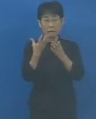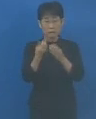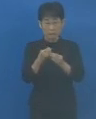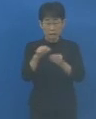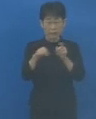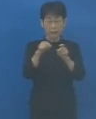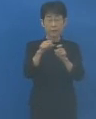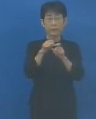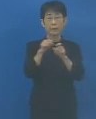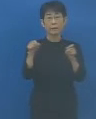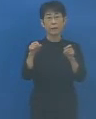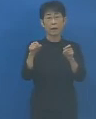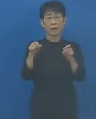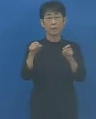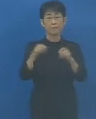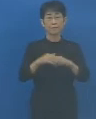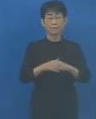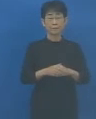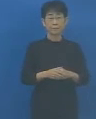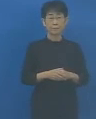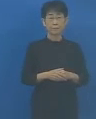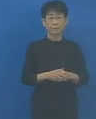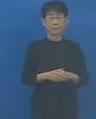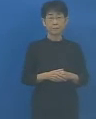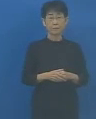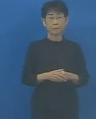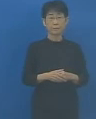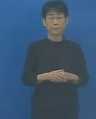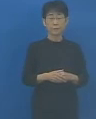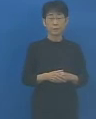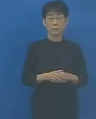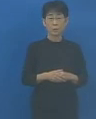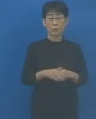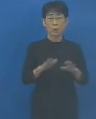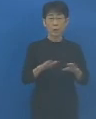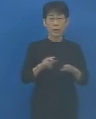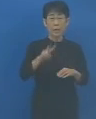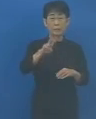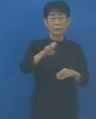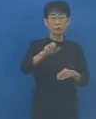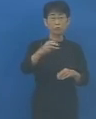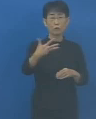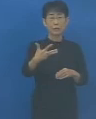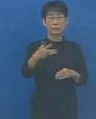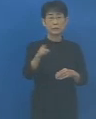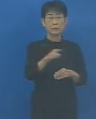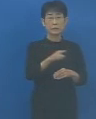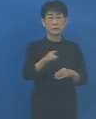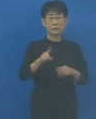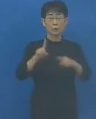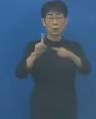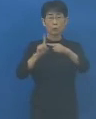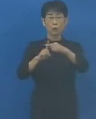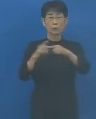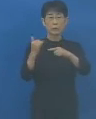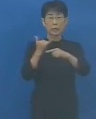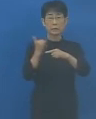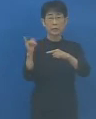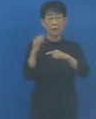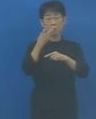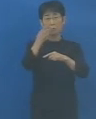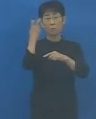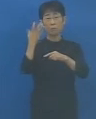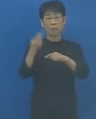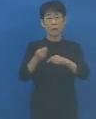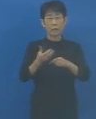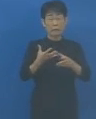ございました。その結果、この度は28名の陽性ということになりました。大